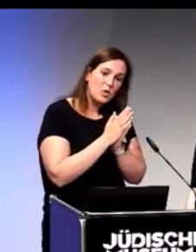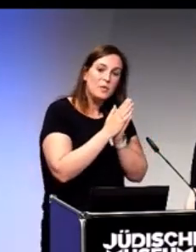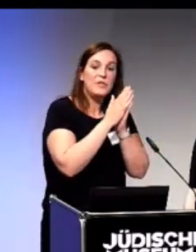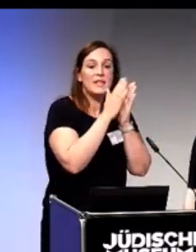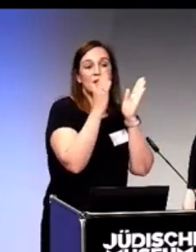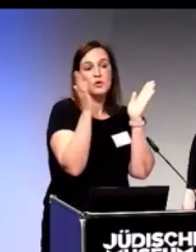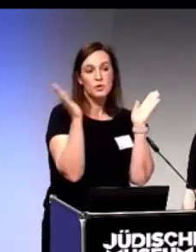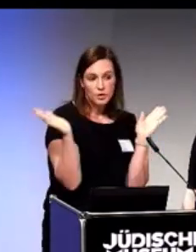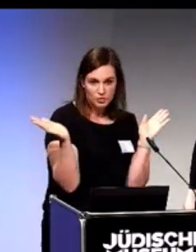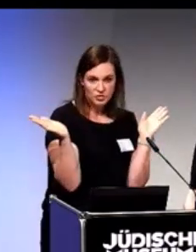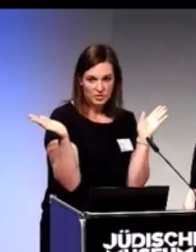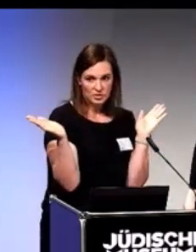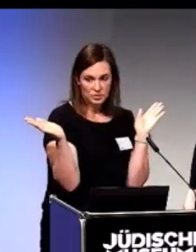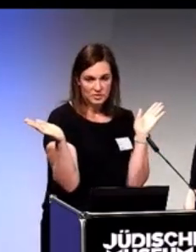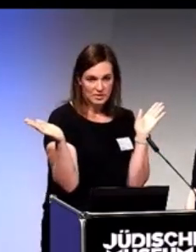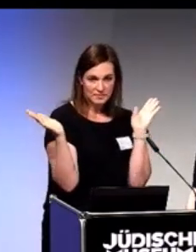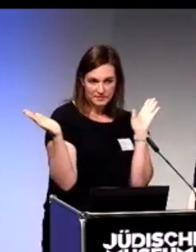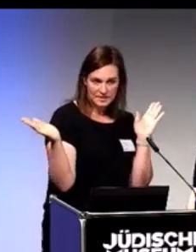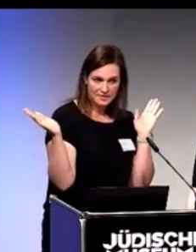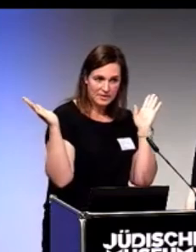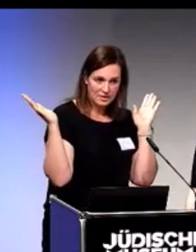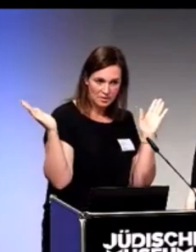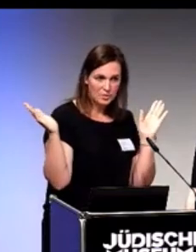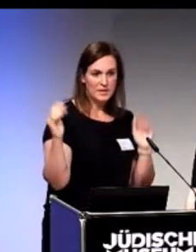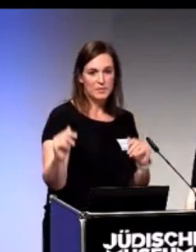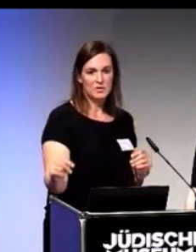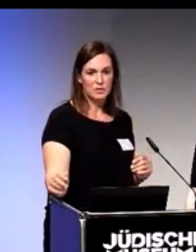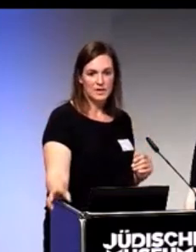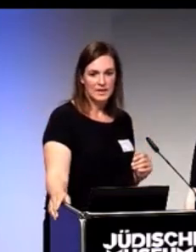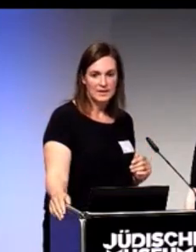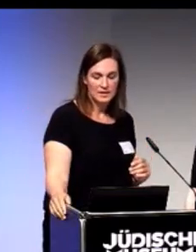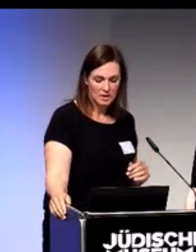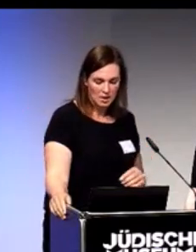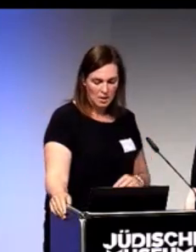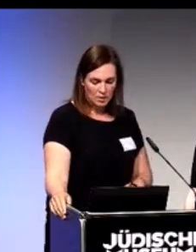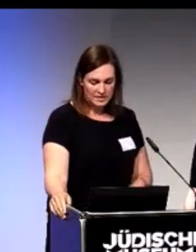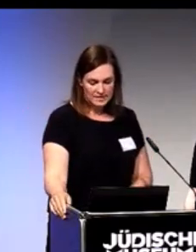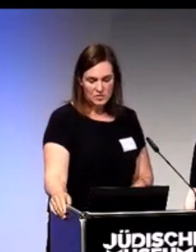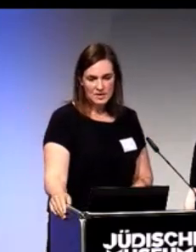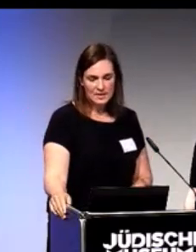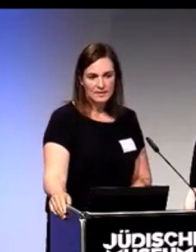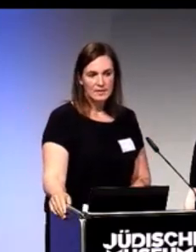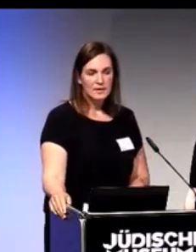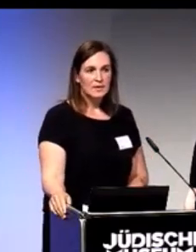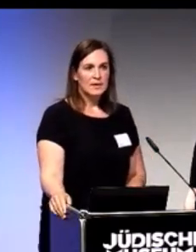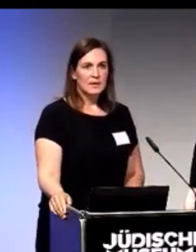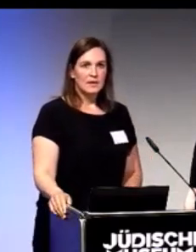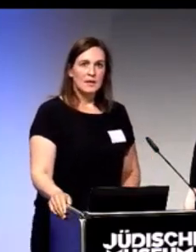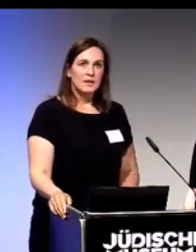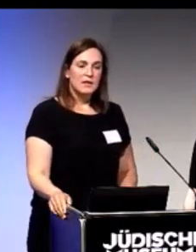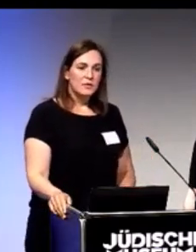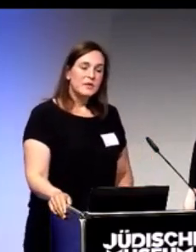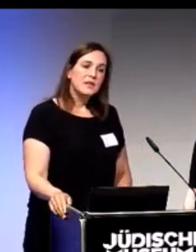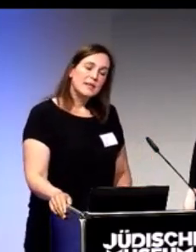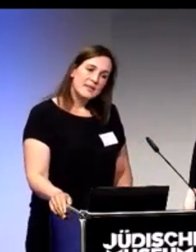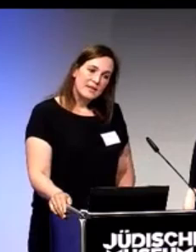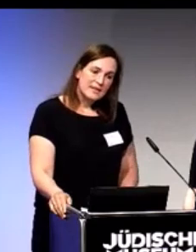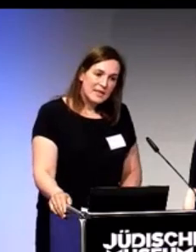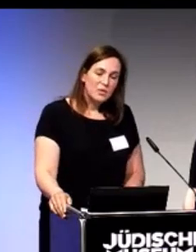Zielgruppe vielleicht noch ein Stückchen größer, dass wir noch mehr Personen erreichen. Und das sind so Sachen, die finde ich ganz interessant